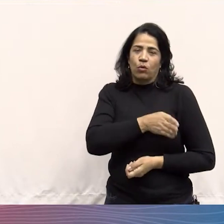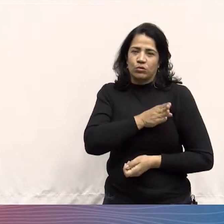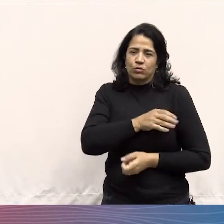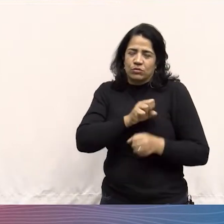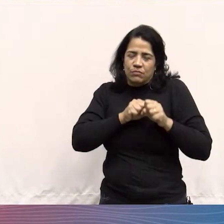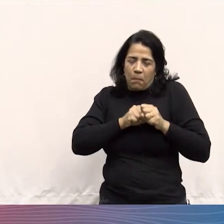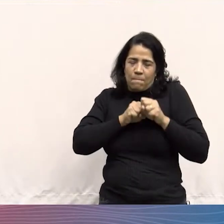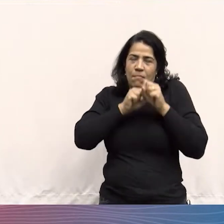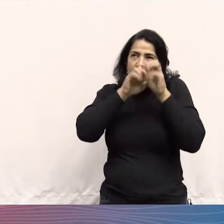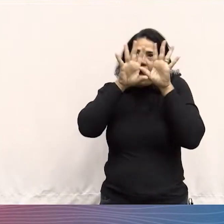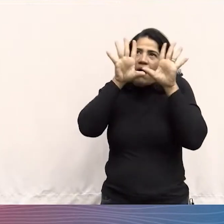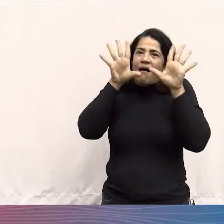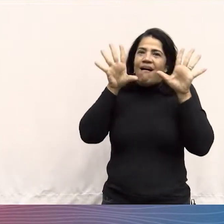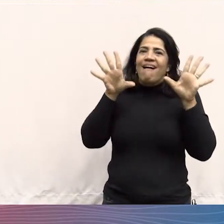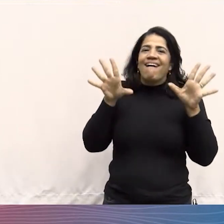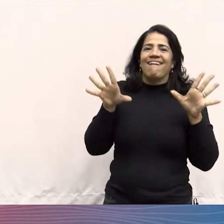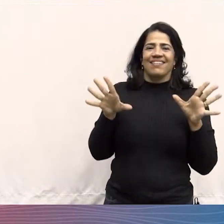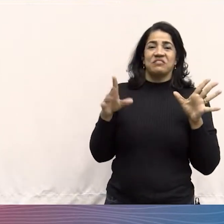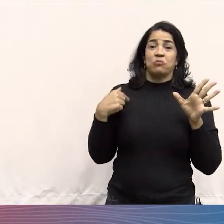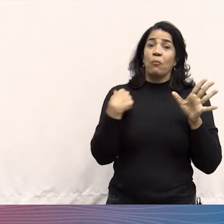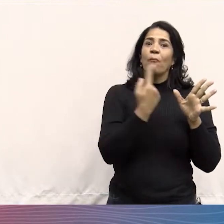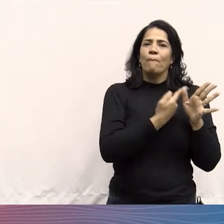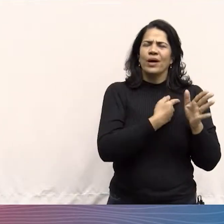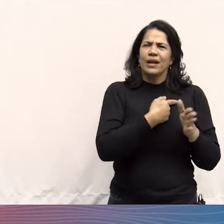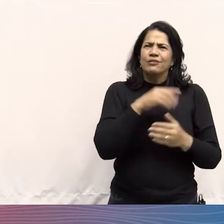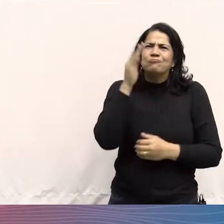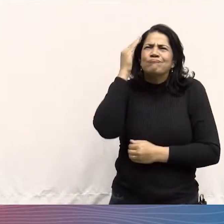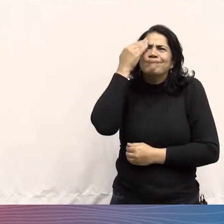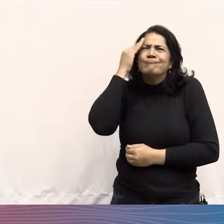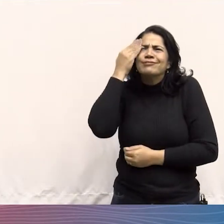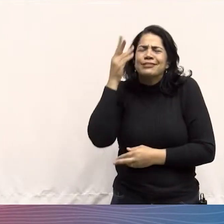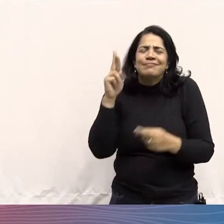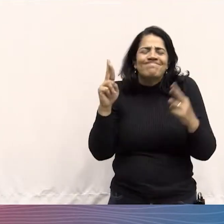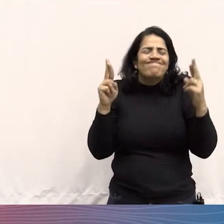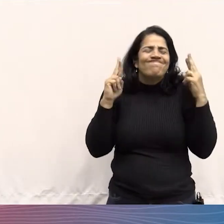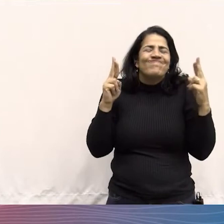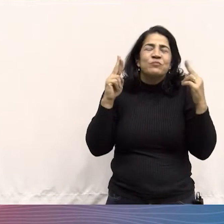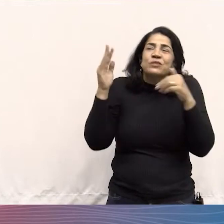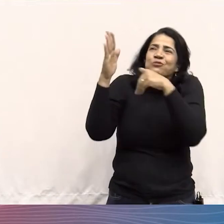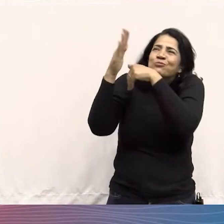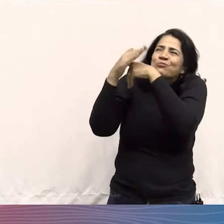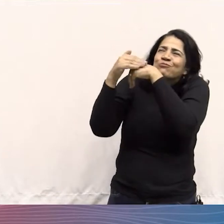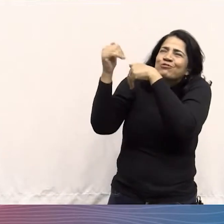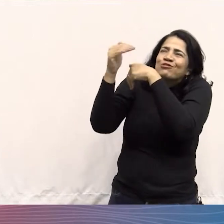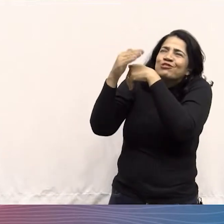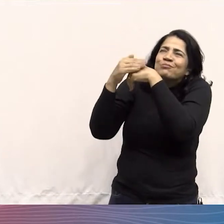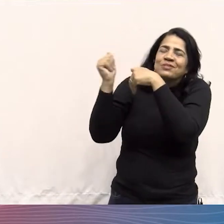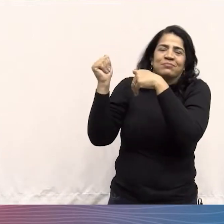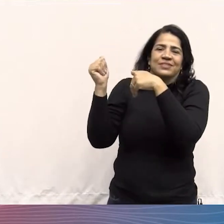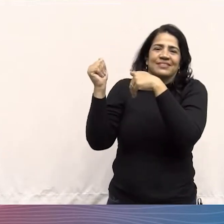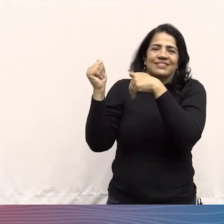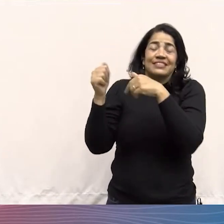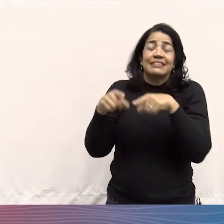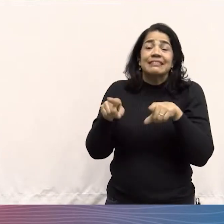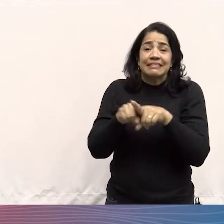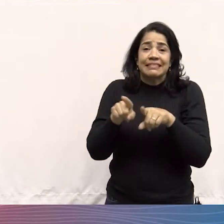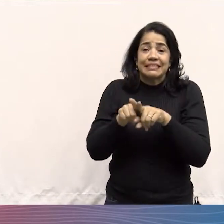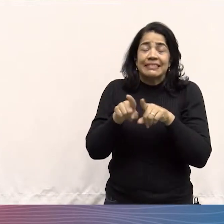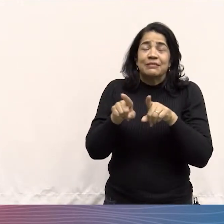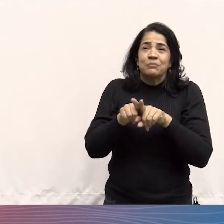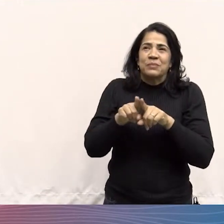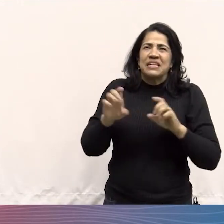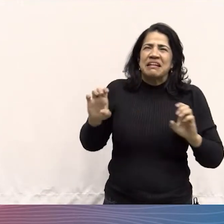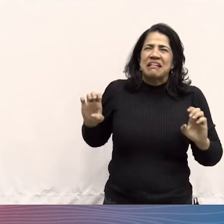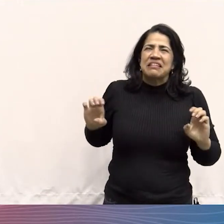saberdes qual é a esperança do seu chamamento, qual a riqueza da glória da sua herança nos